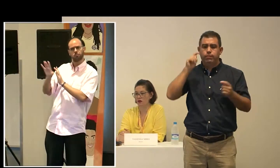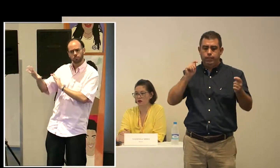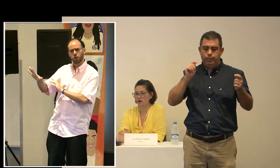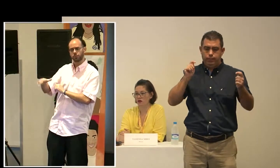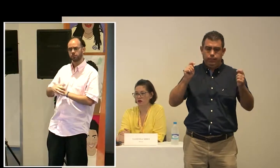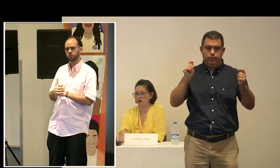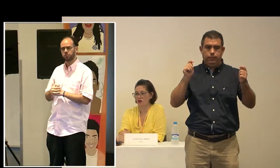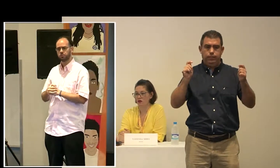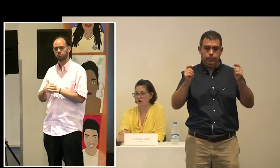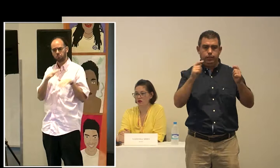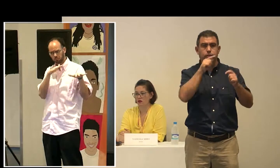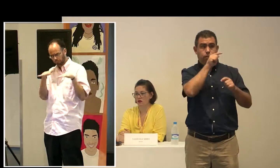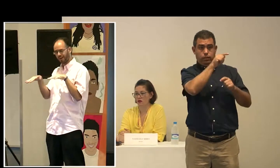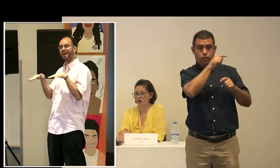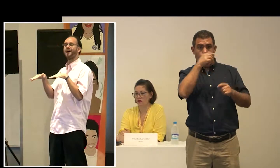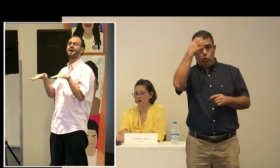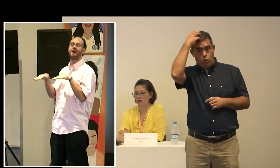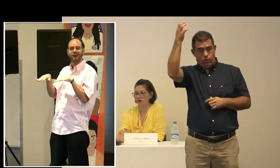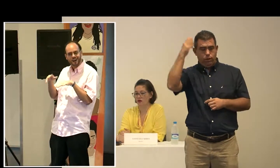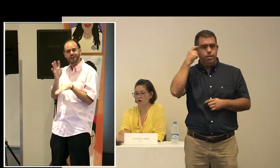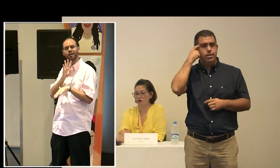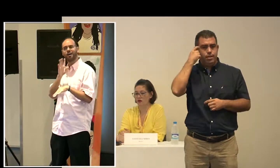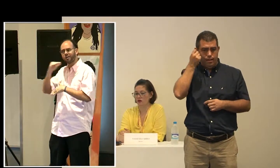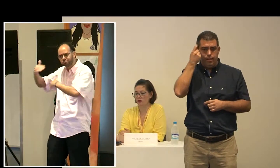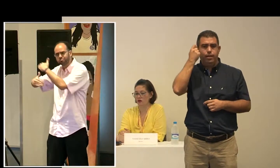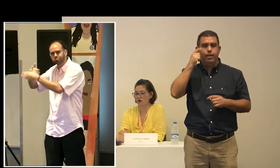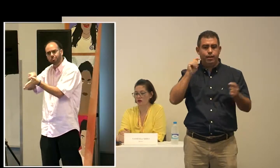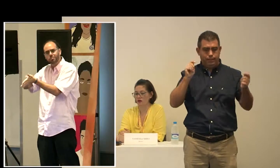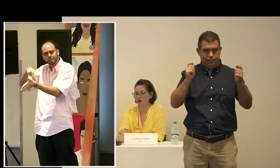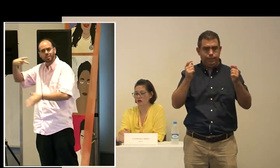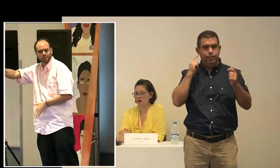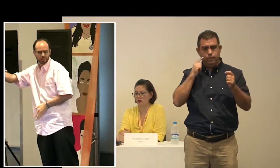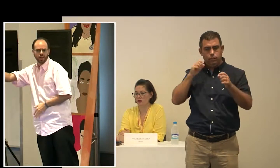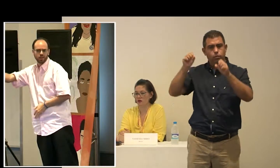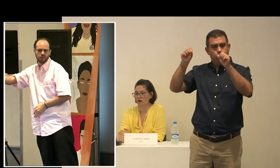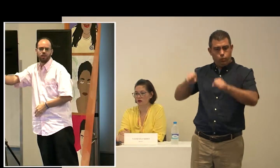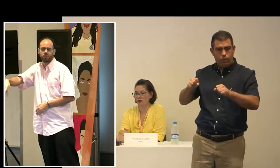O trabalho feito ali